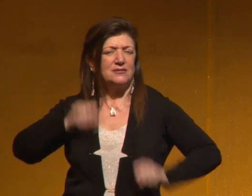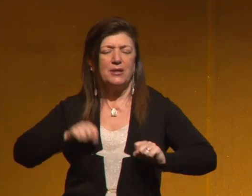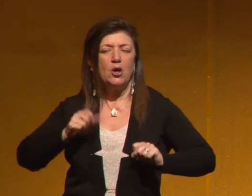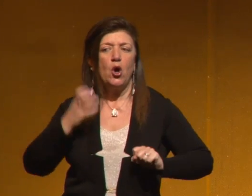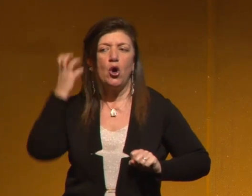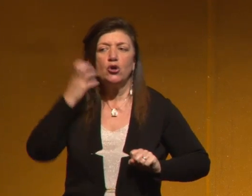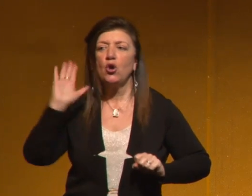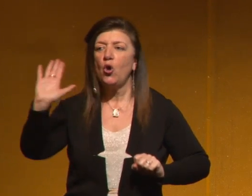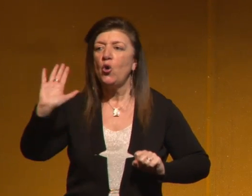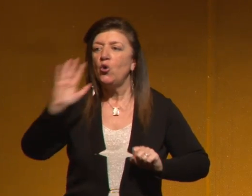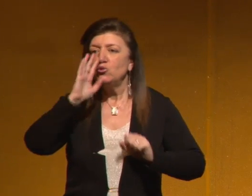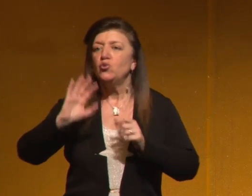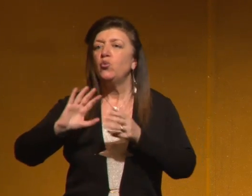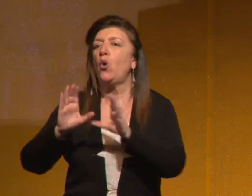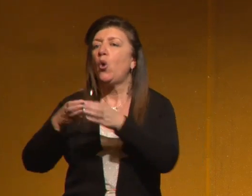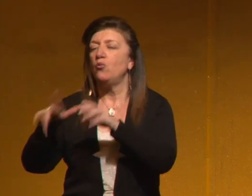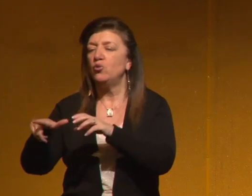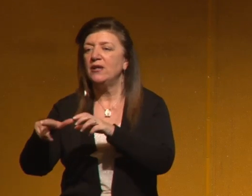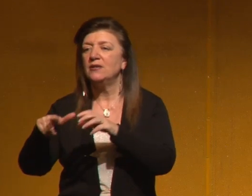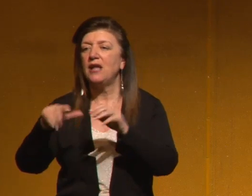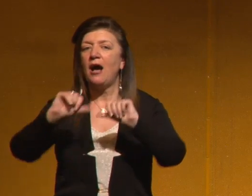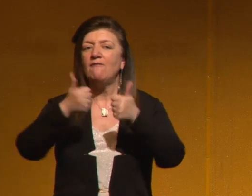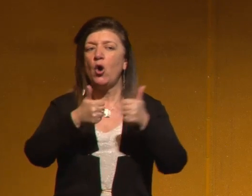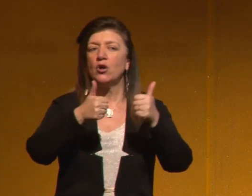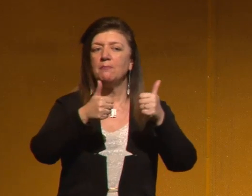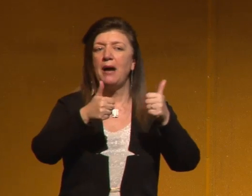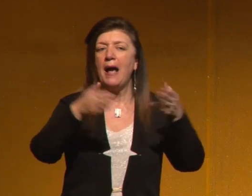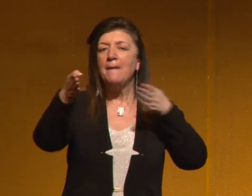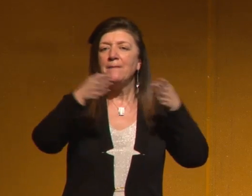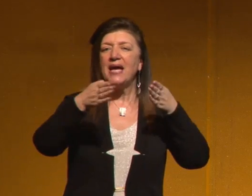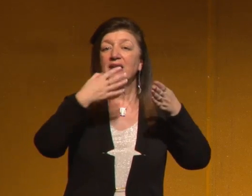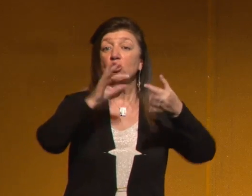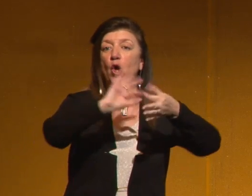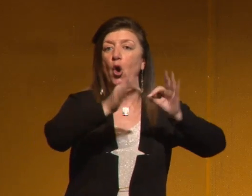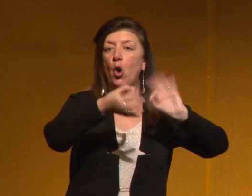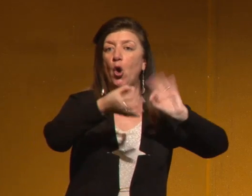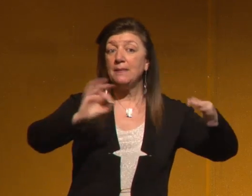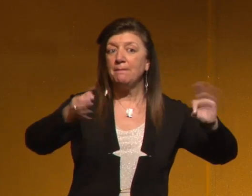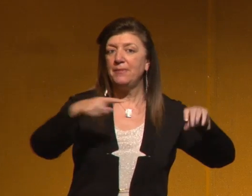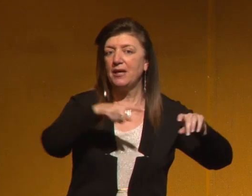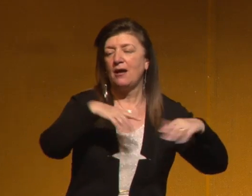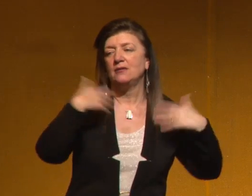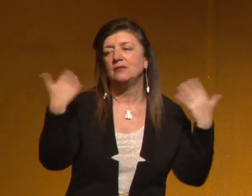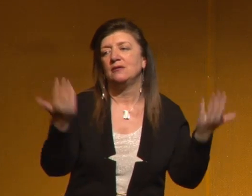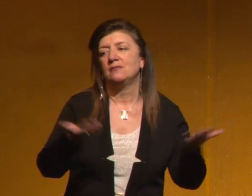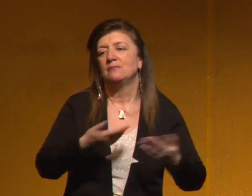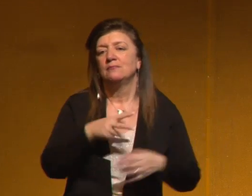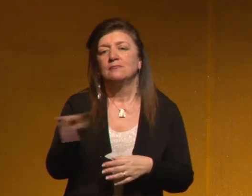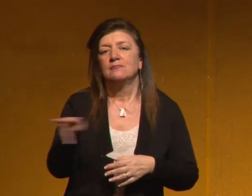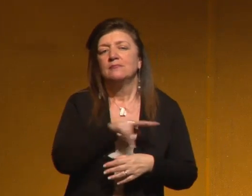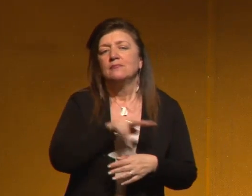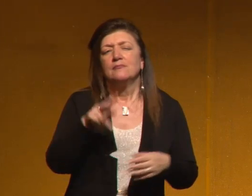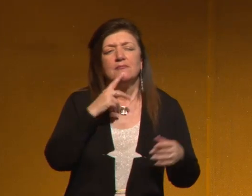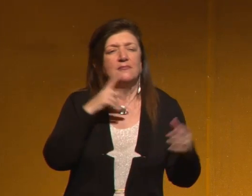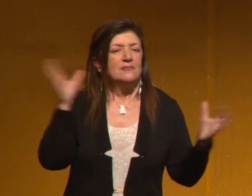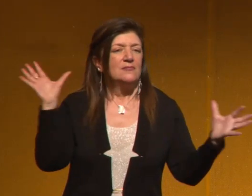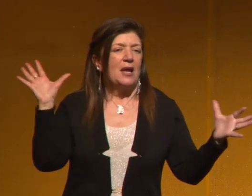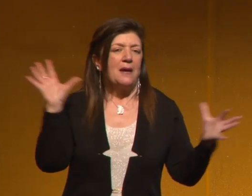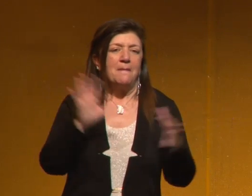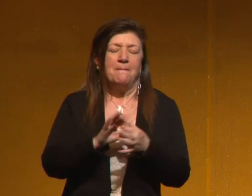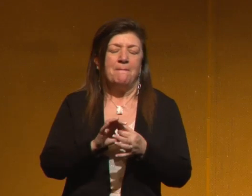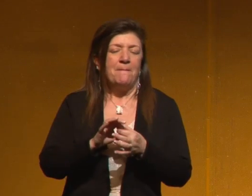ricorda il periodo delle olimpiadi cioè se io dovessi dire un periodo in cui ho trovato uno scatto così buon di orgoglio e